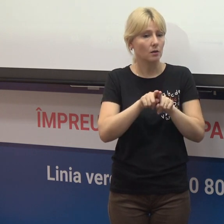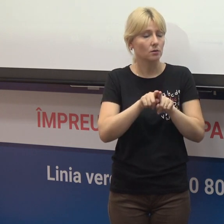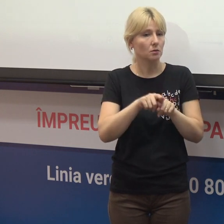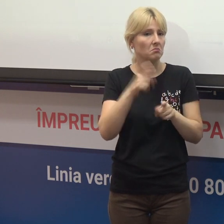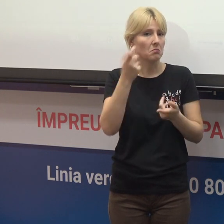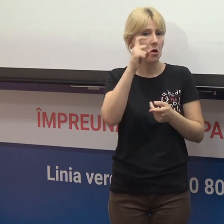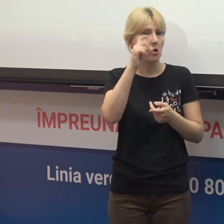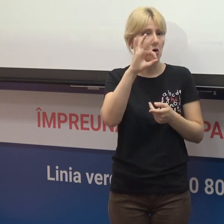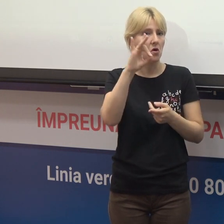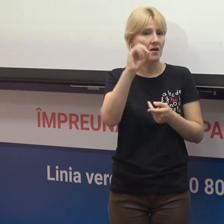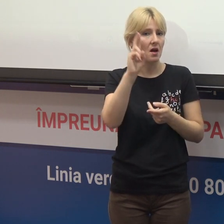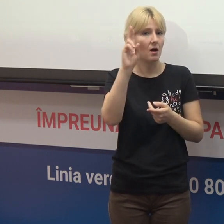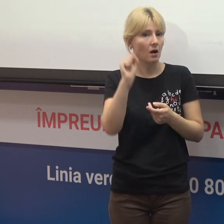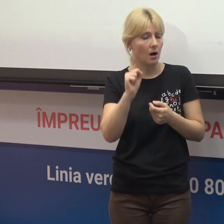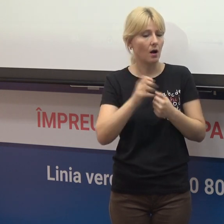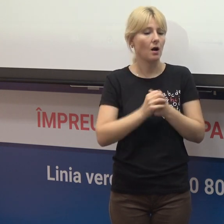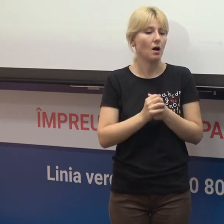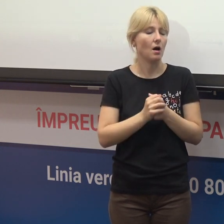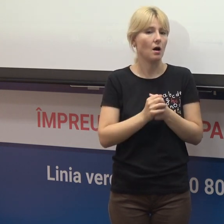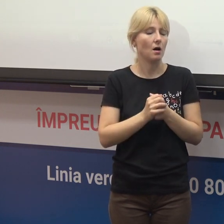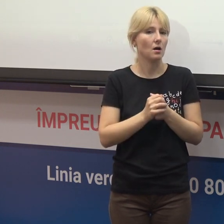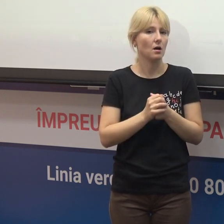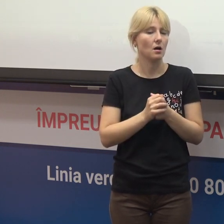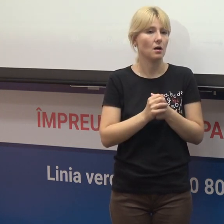Horeca, zic, către